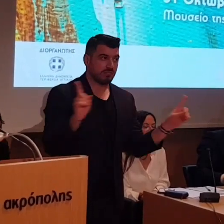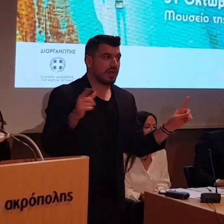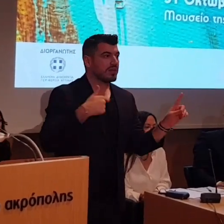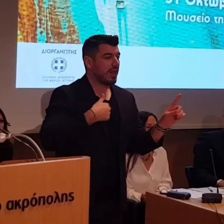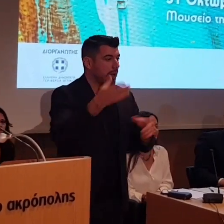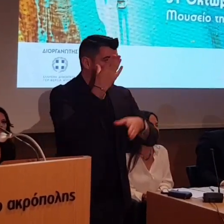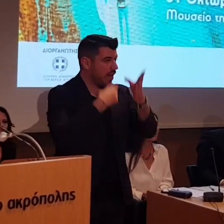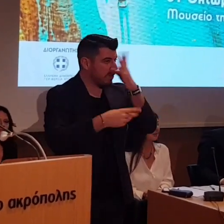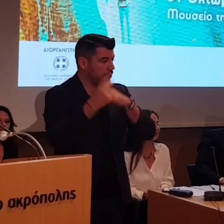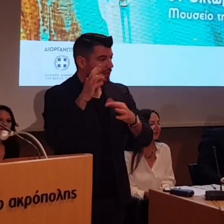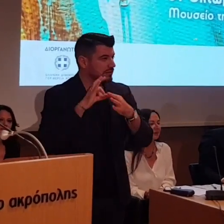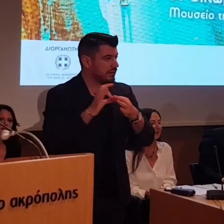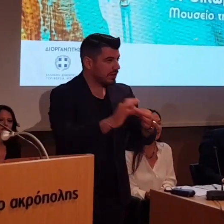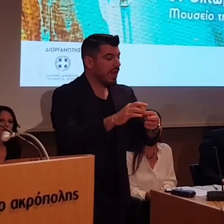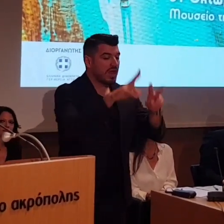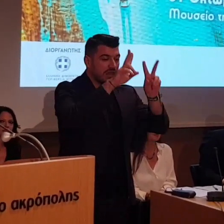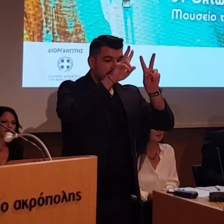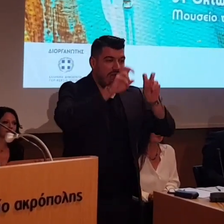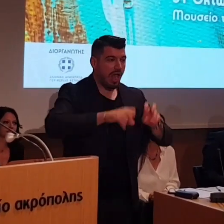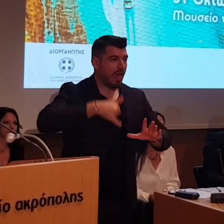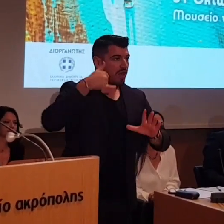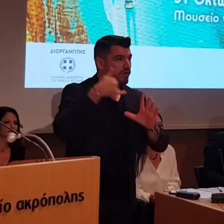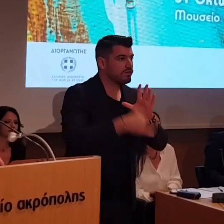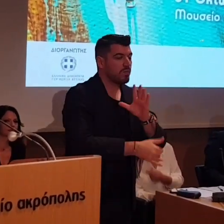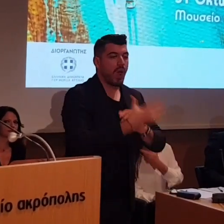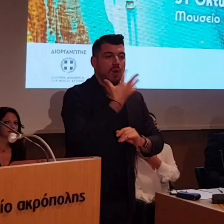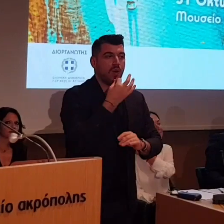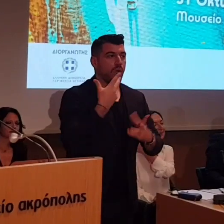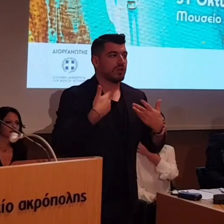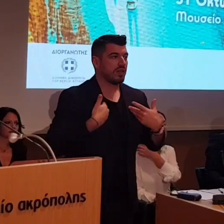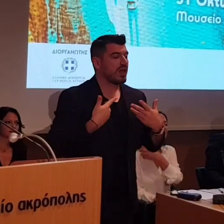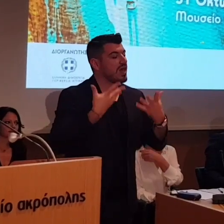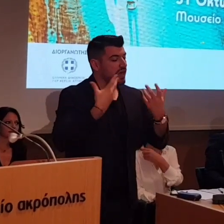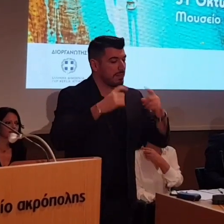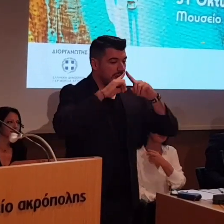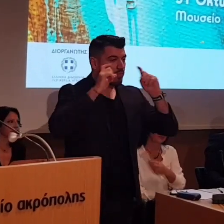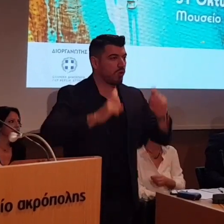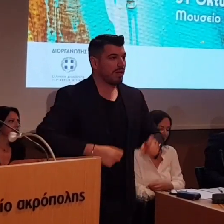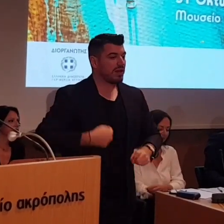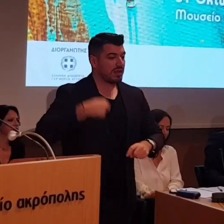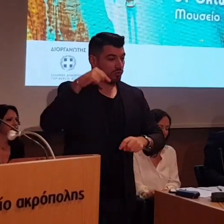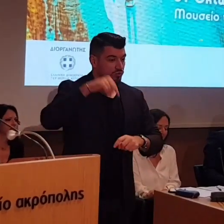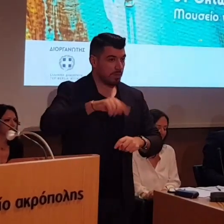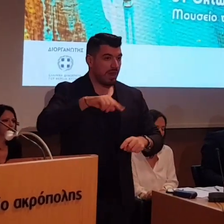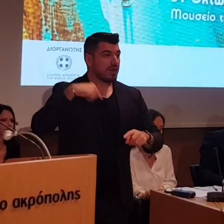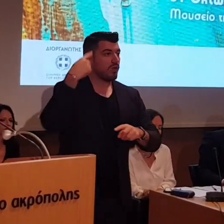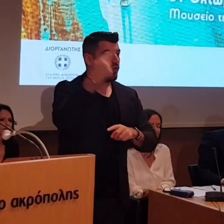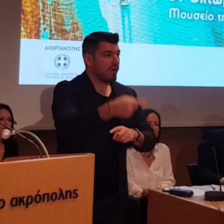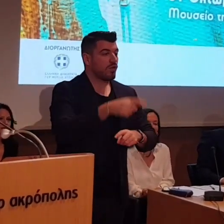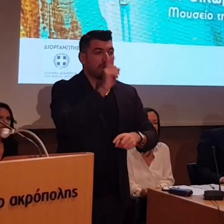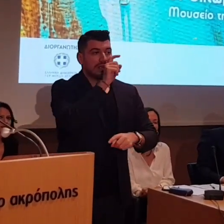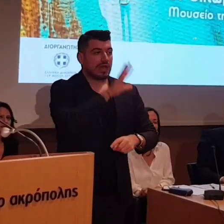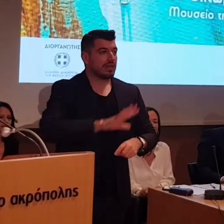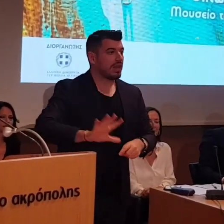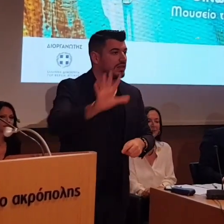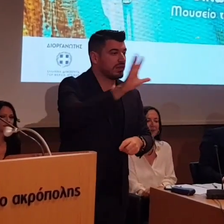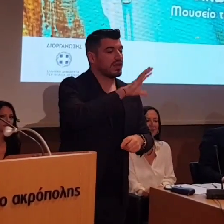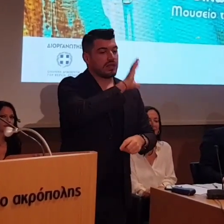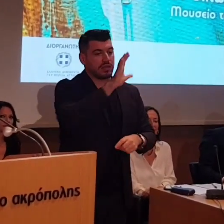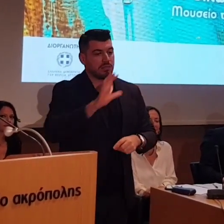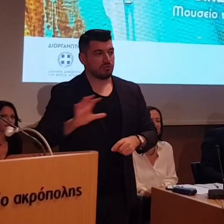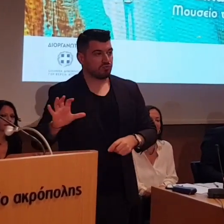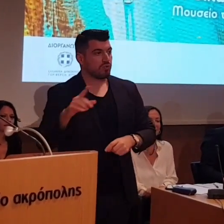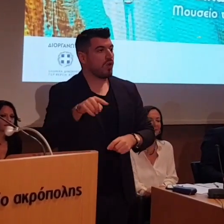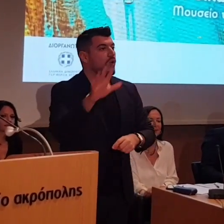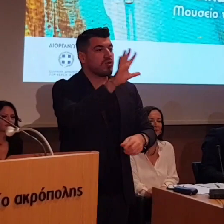μαθαίνουμε και ερευνούμε γιατί αισθανόμαστε υπόχρεοι για το σήμερα, για το αύριο, για την Αττική, για τη Μεσόγειο,